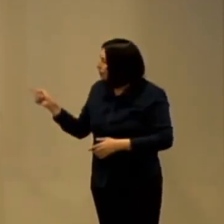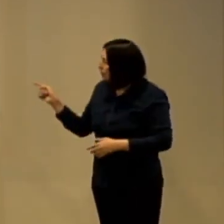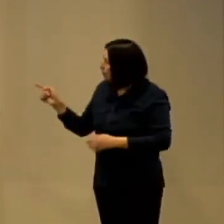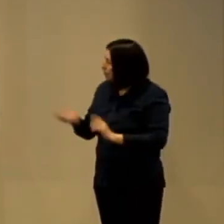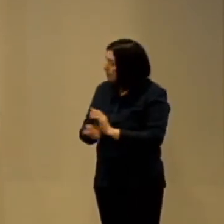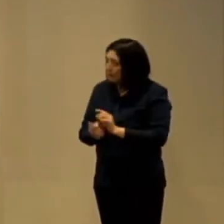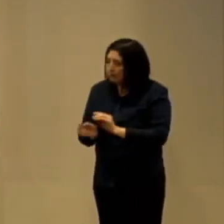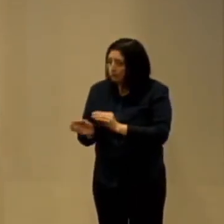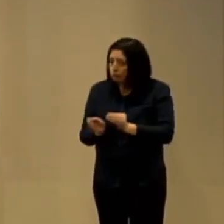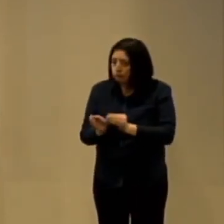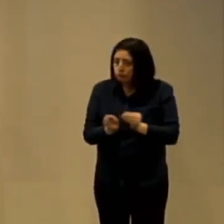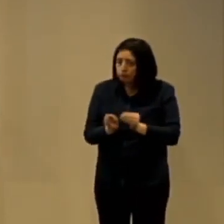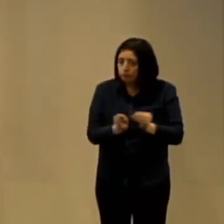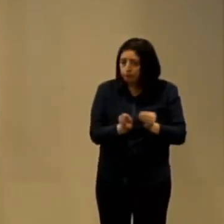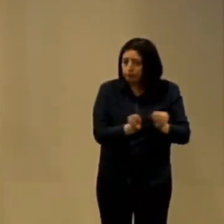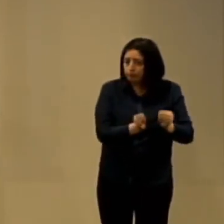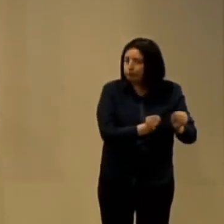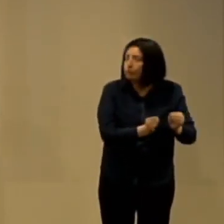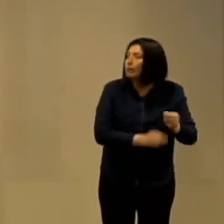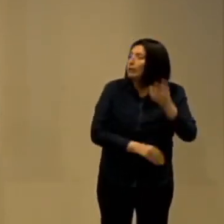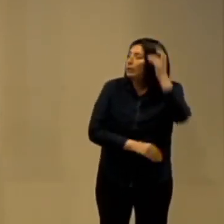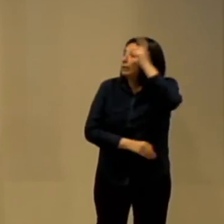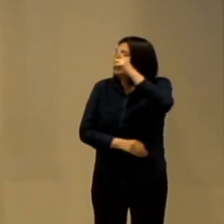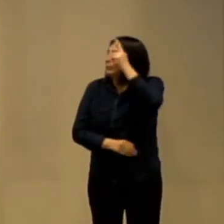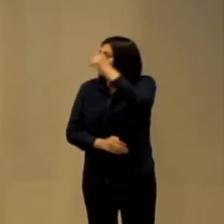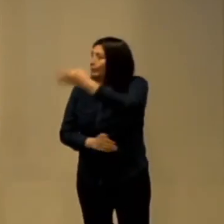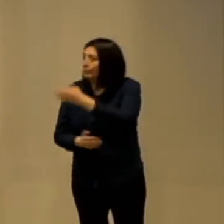va trasladando. Por eso es que nuestra